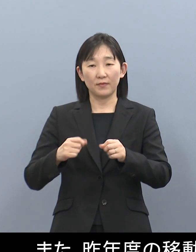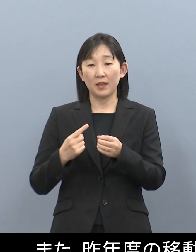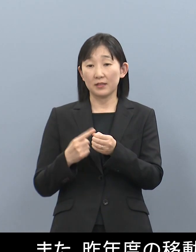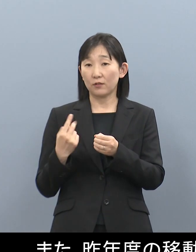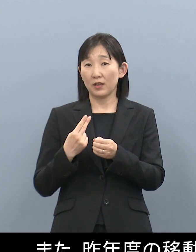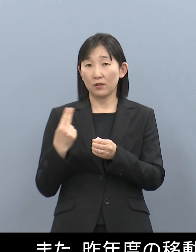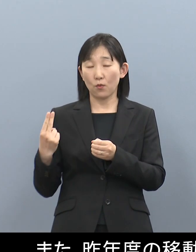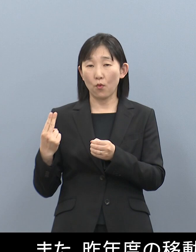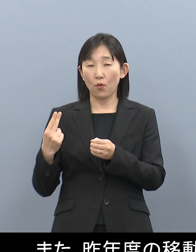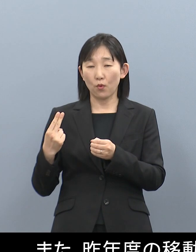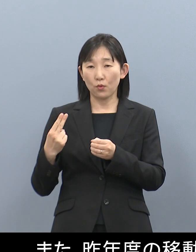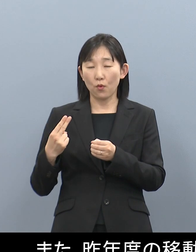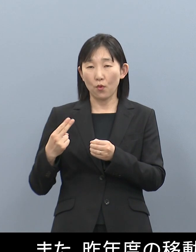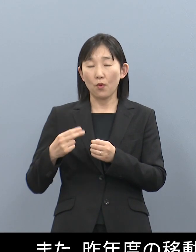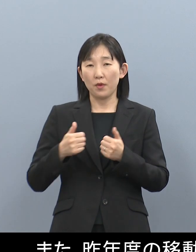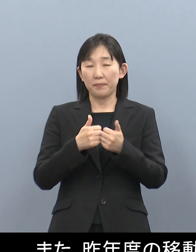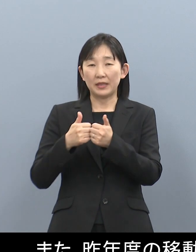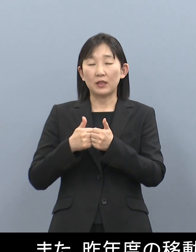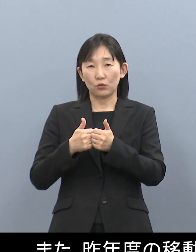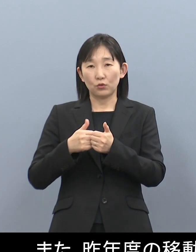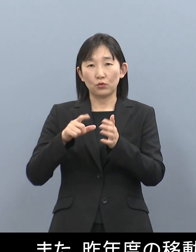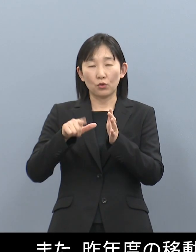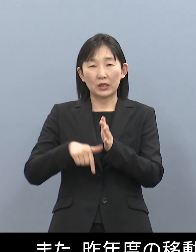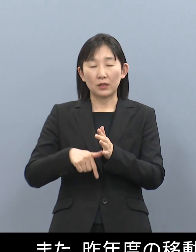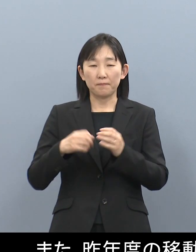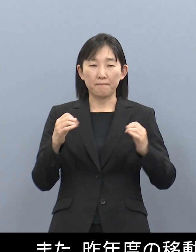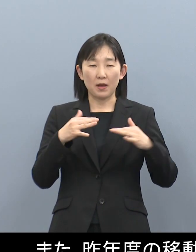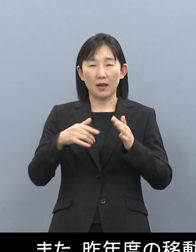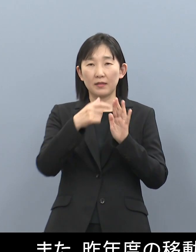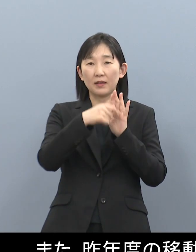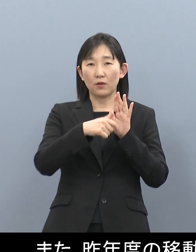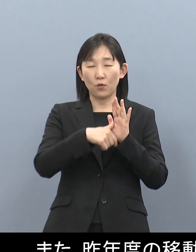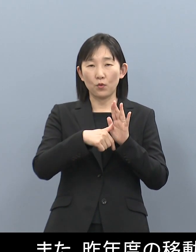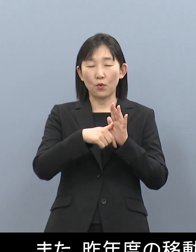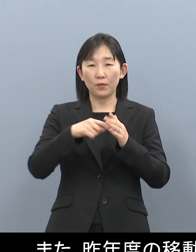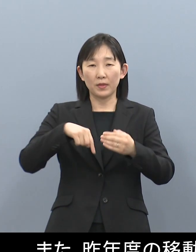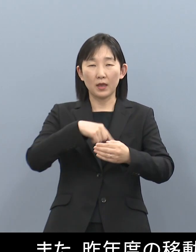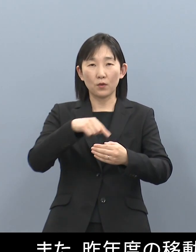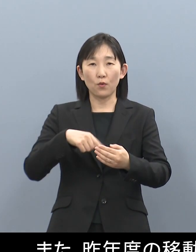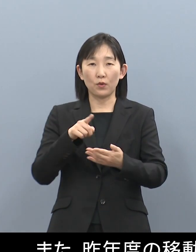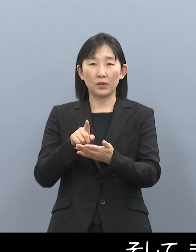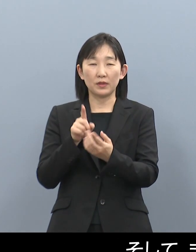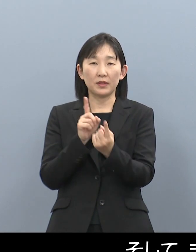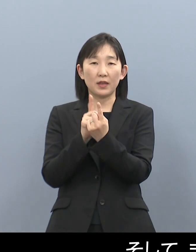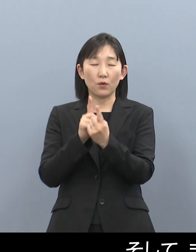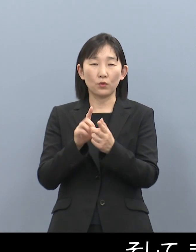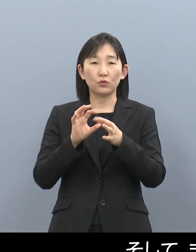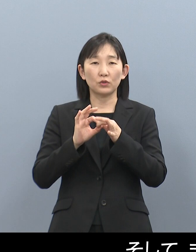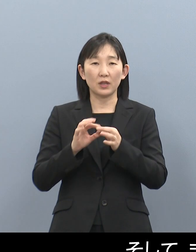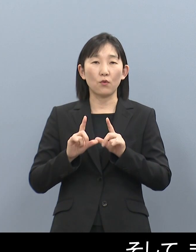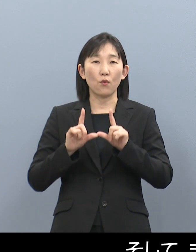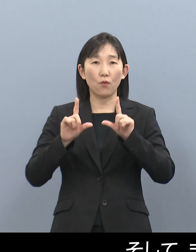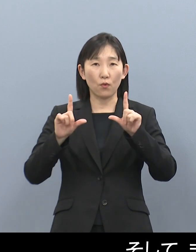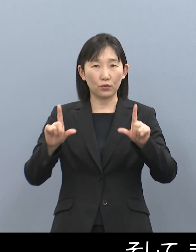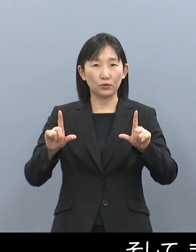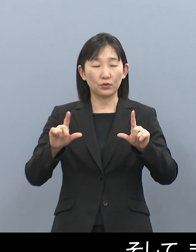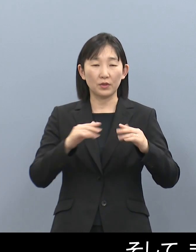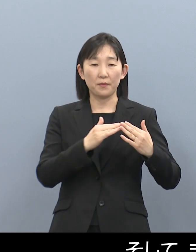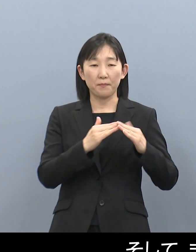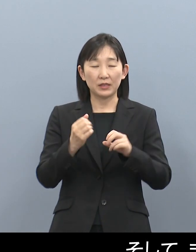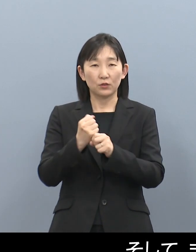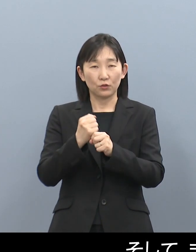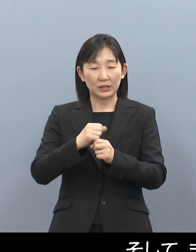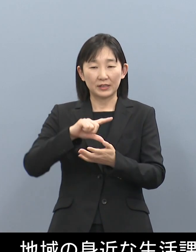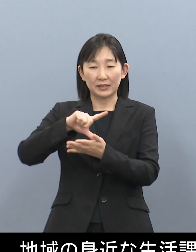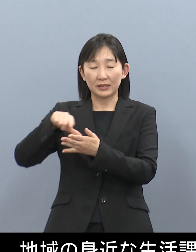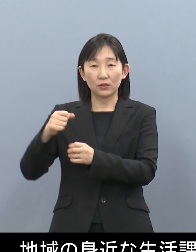度の移動市長室で議題となりました案件の対応状況についてのご報告、そしてまちづくりや地域づ